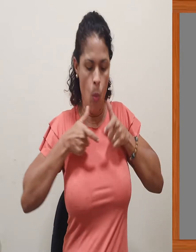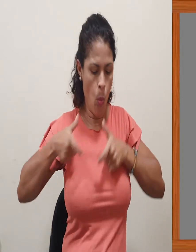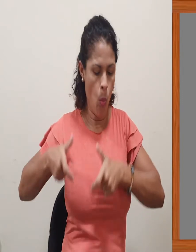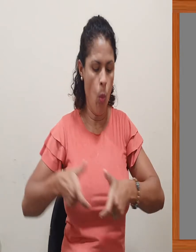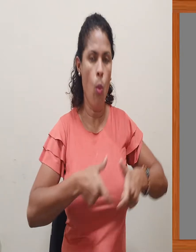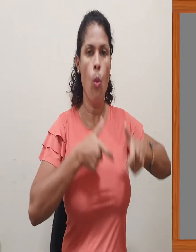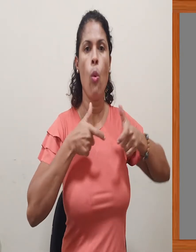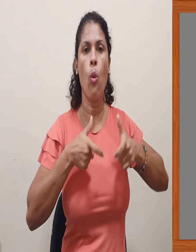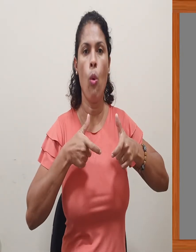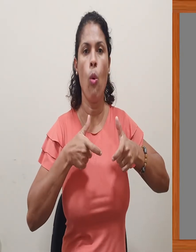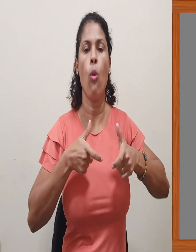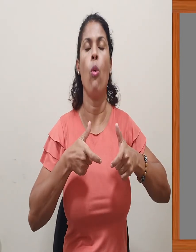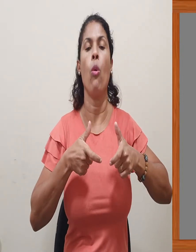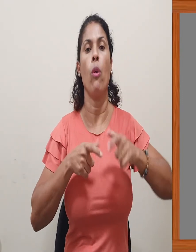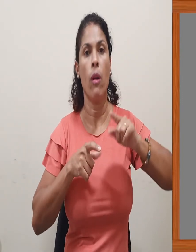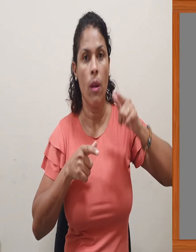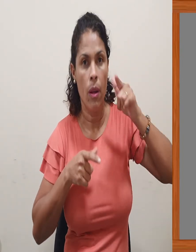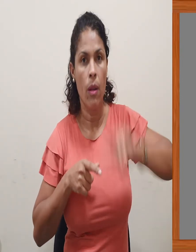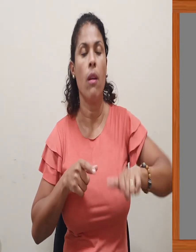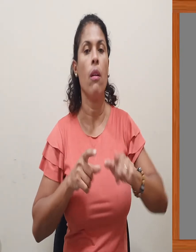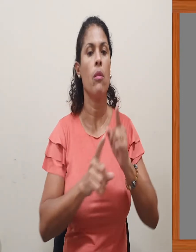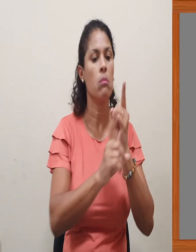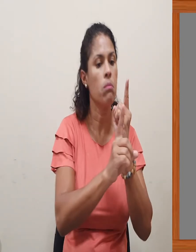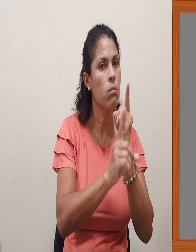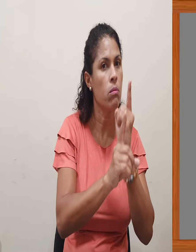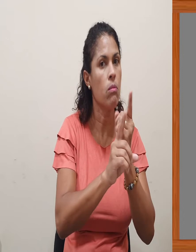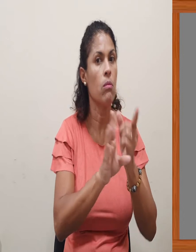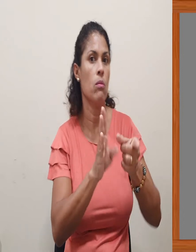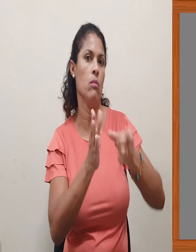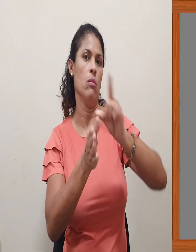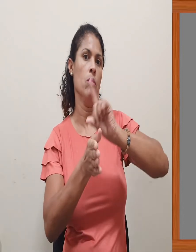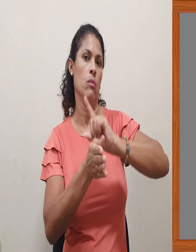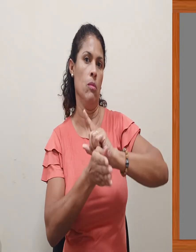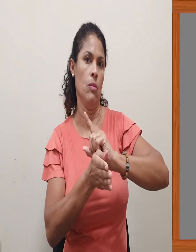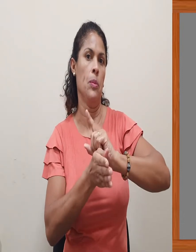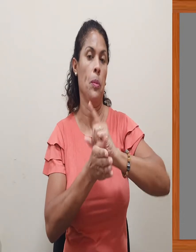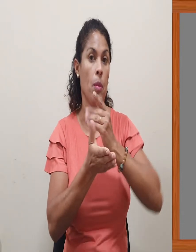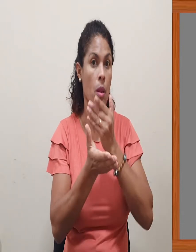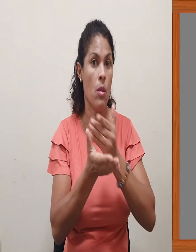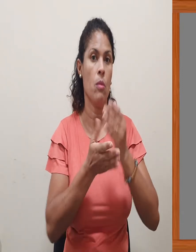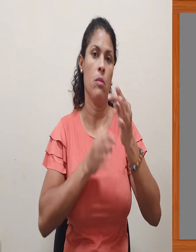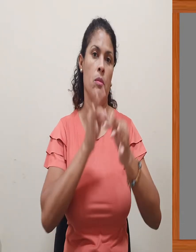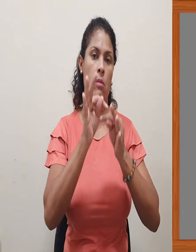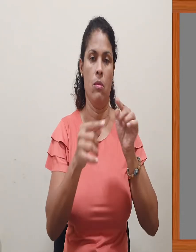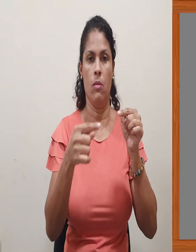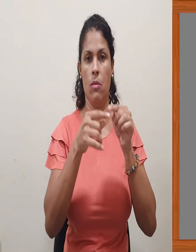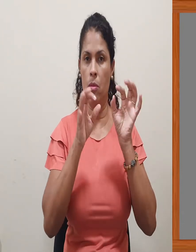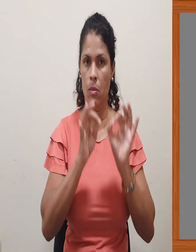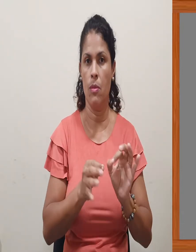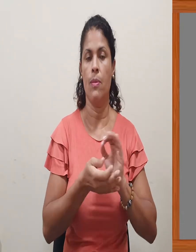bom prognóstico. Depende muito do tamanho do tumor, da localização do